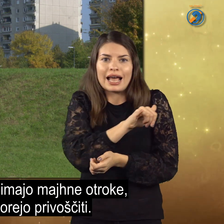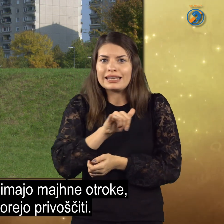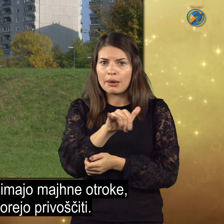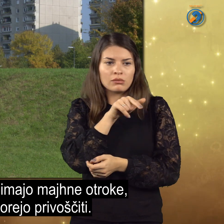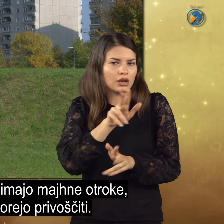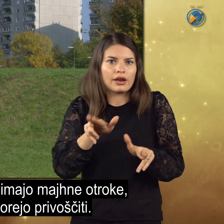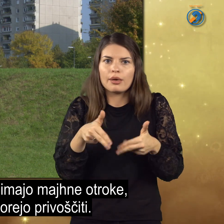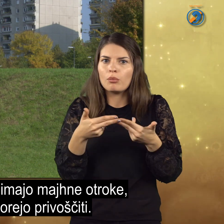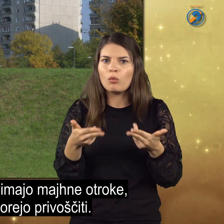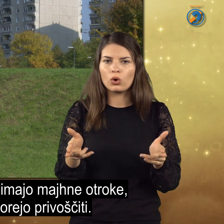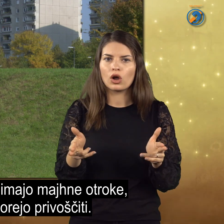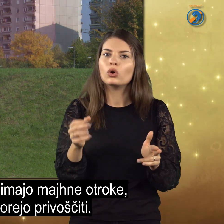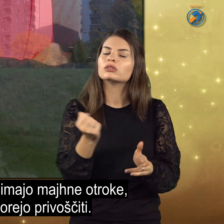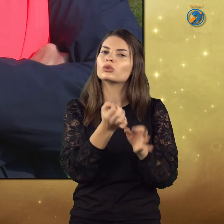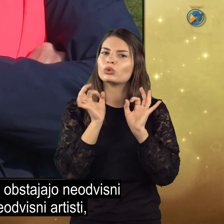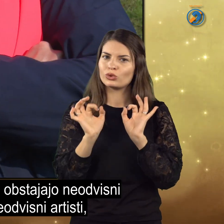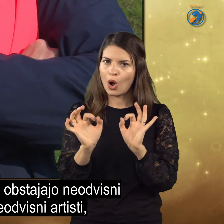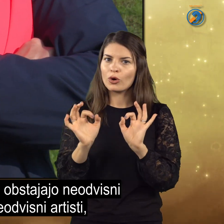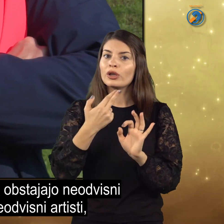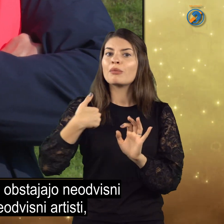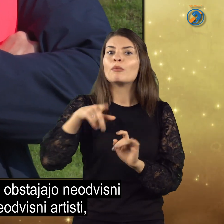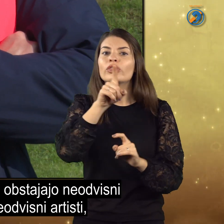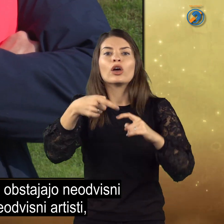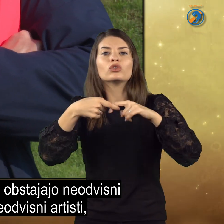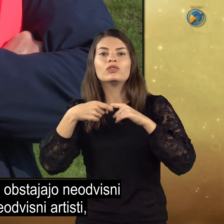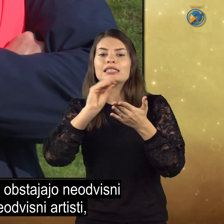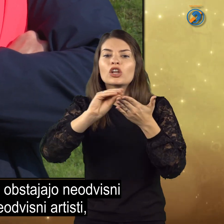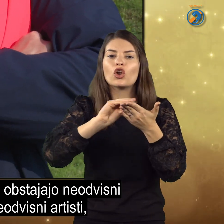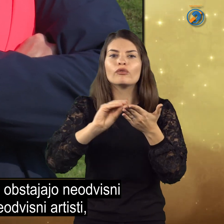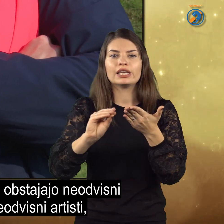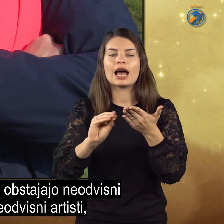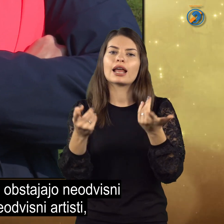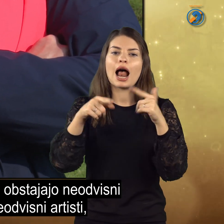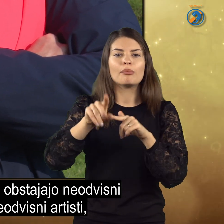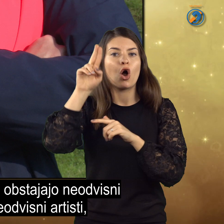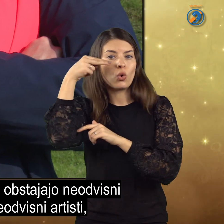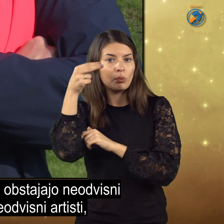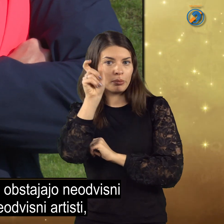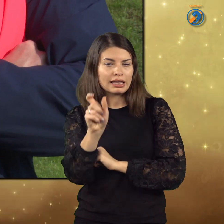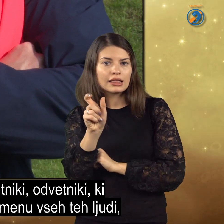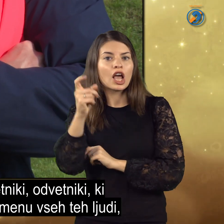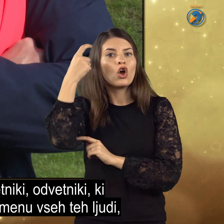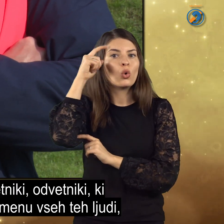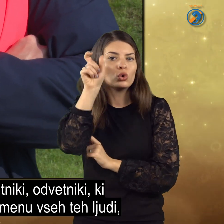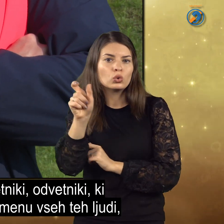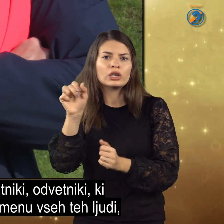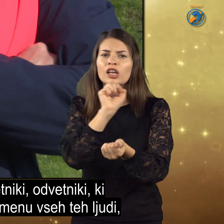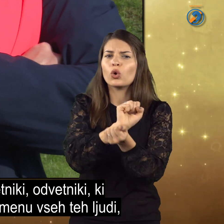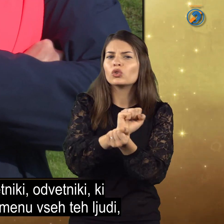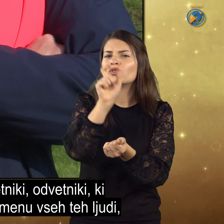živijo v najemu, si tega ne morejo privoščiti. In zaradi tega je dobro, da obstajajo neodvisni novinarji, neodvisni artisti,